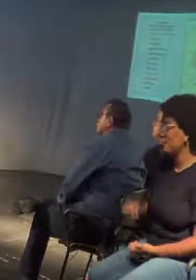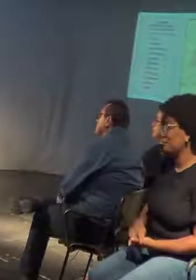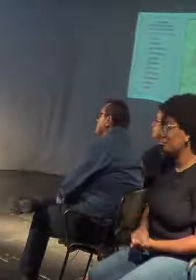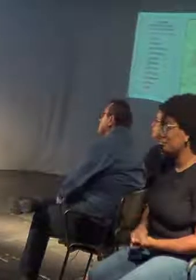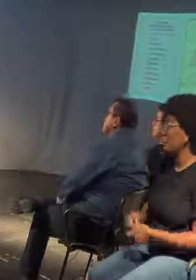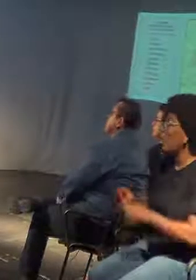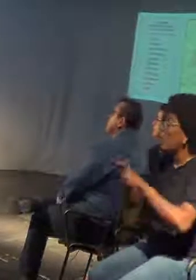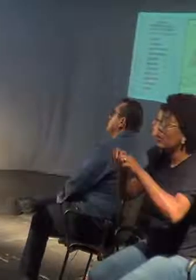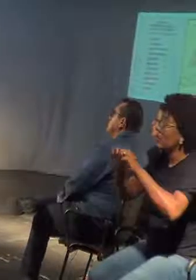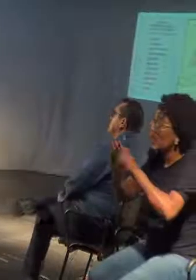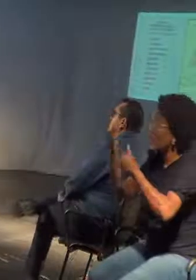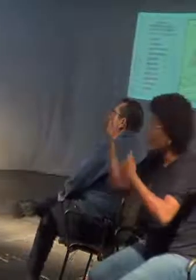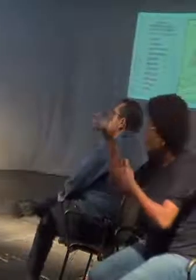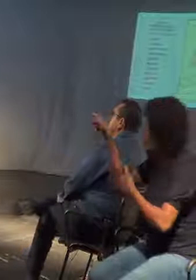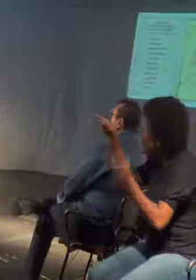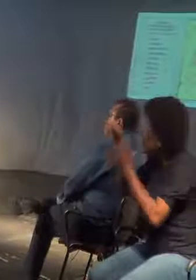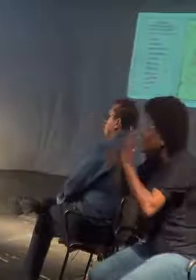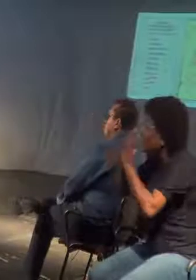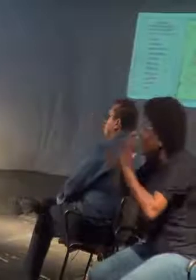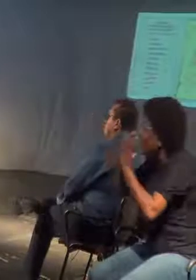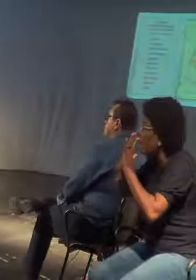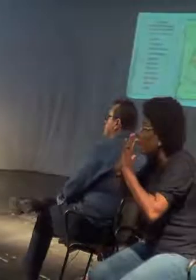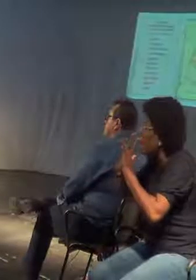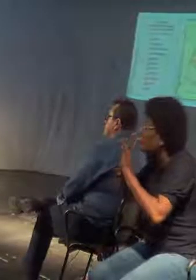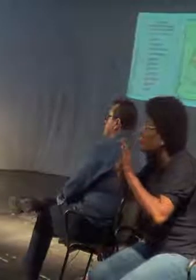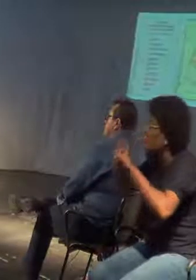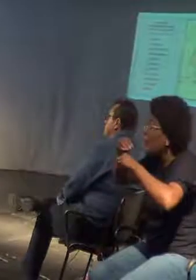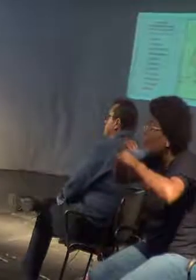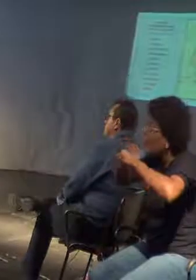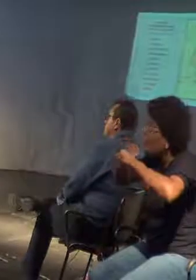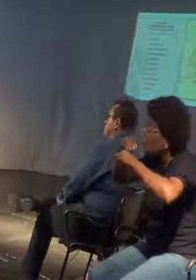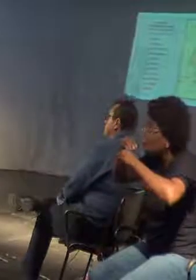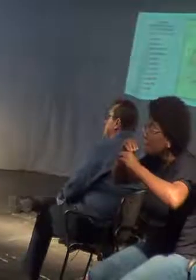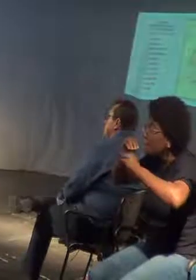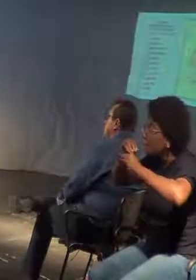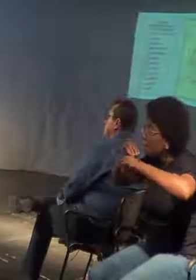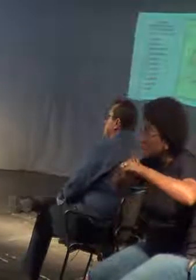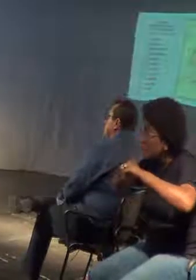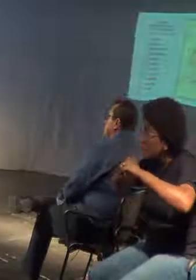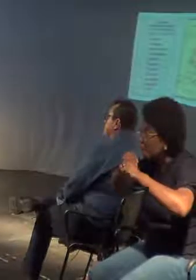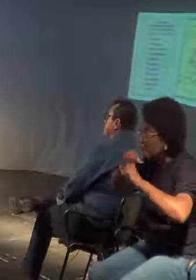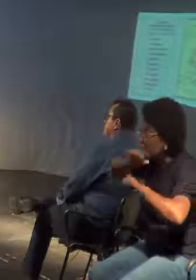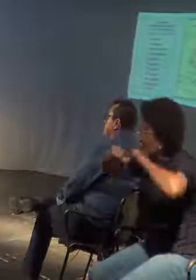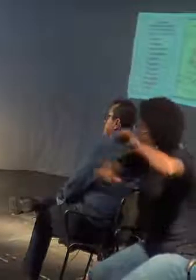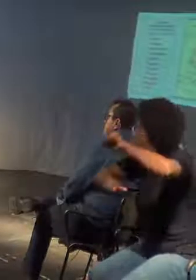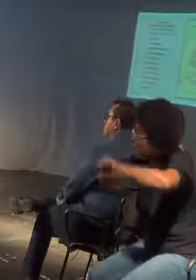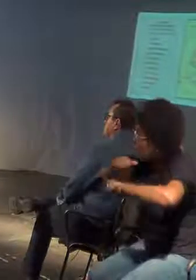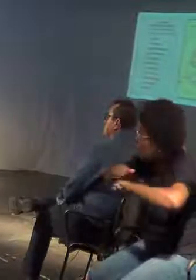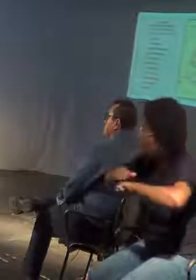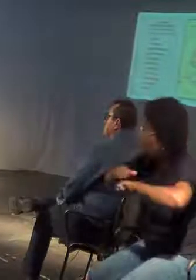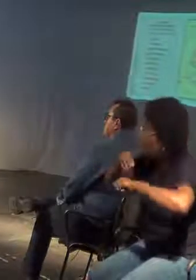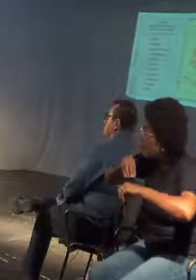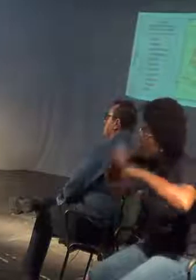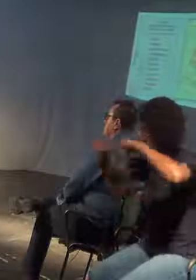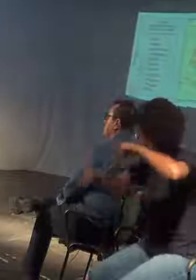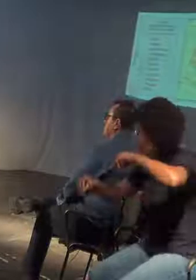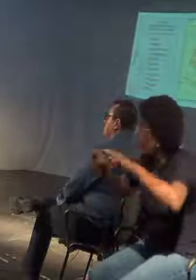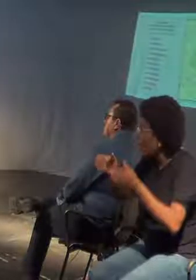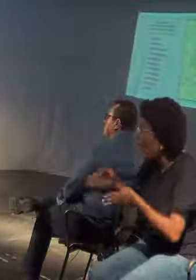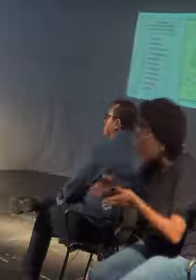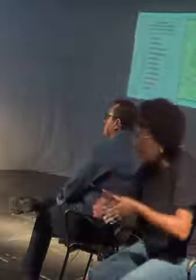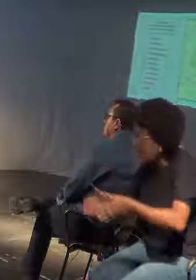da Sadia, lá na fazenda Monte Alto, lá que tem aquela passagem molhada, para poder voltar né? Quem mora em Itabuna para vir para o Oeste, como